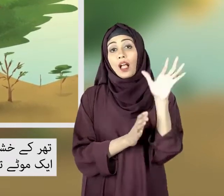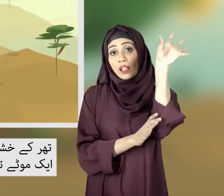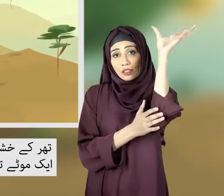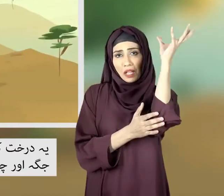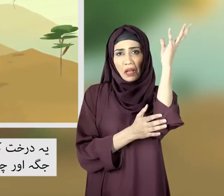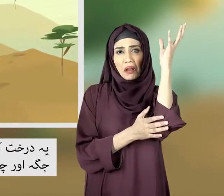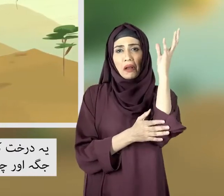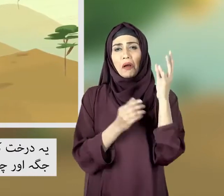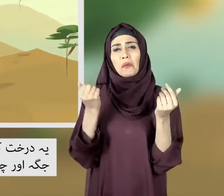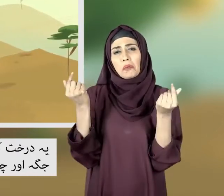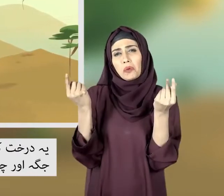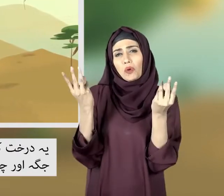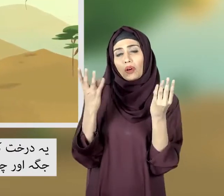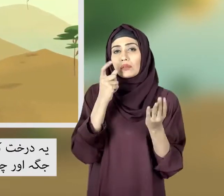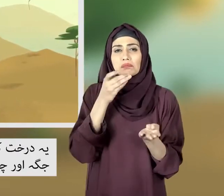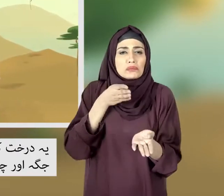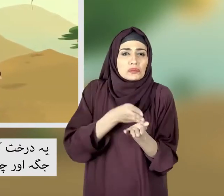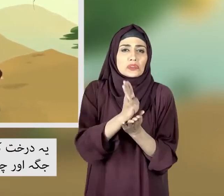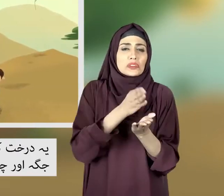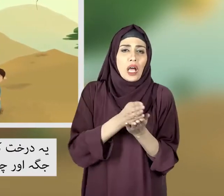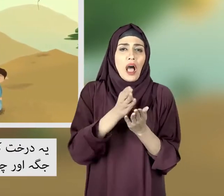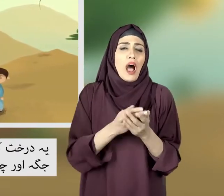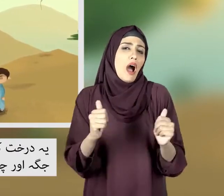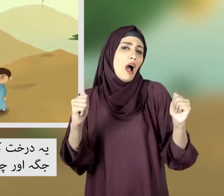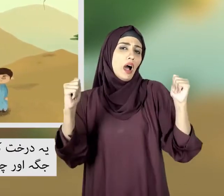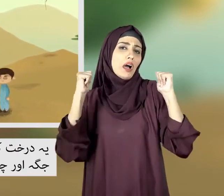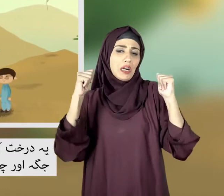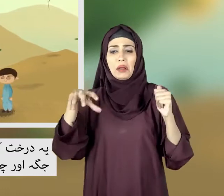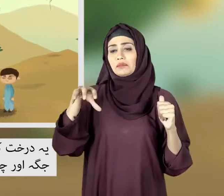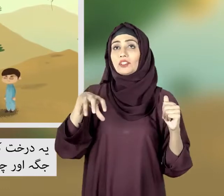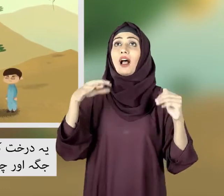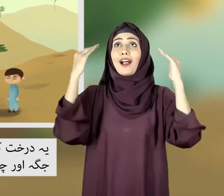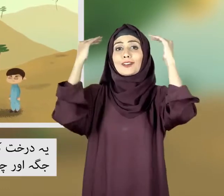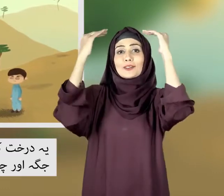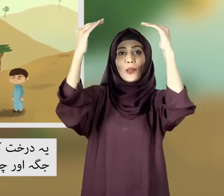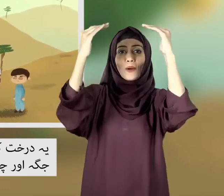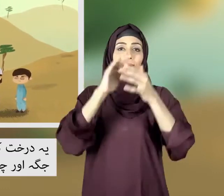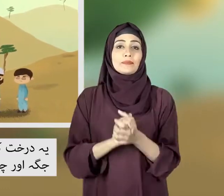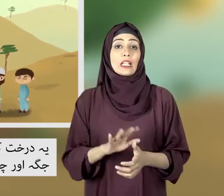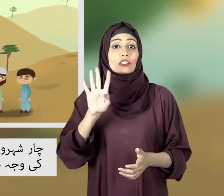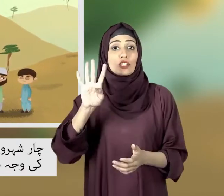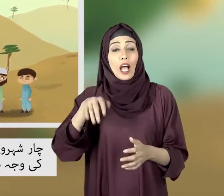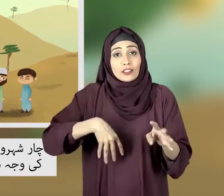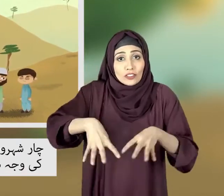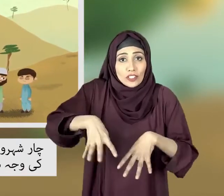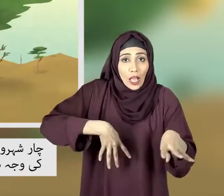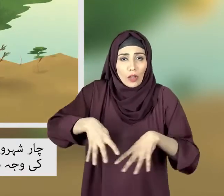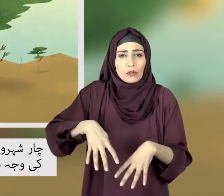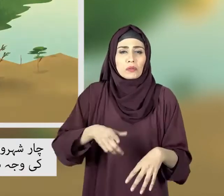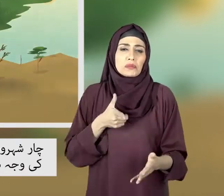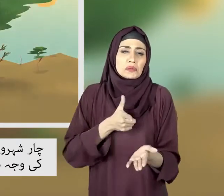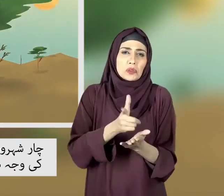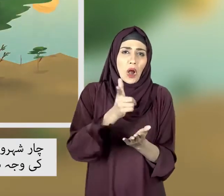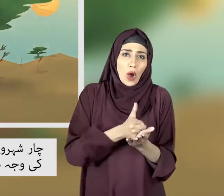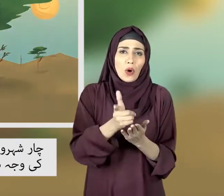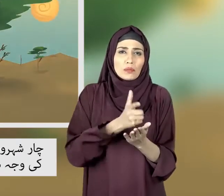یہ درخ کئی ہزار مسافروں کو آرام کرنے کے لیے جگہ اور چھاؤں دیتا تھا چار شہروں اور